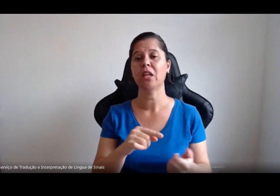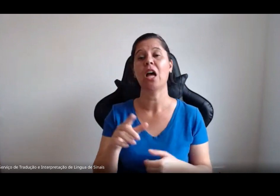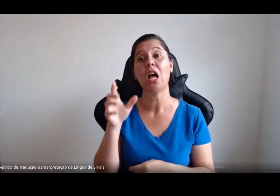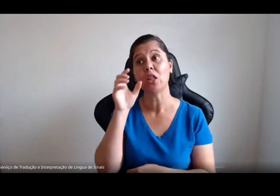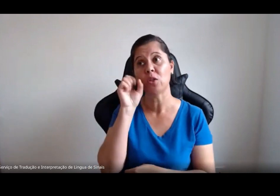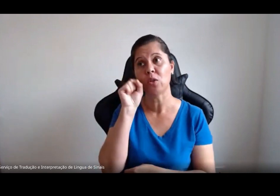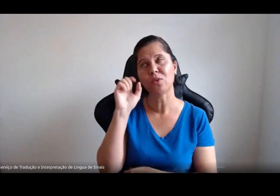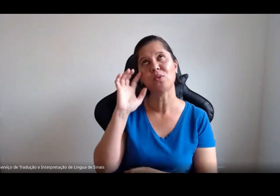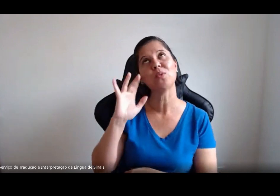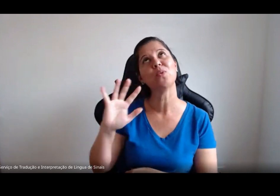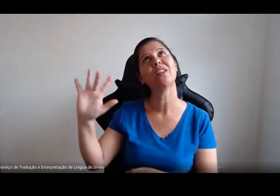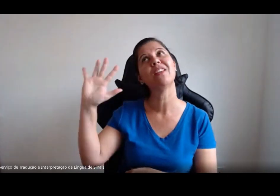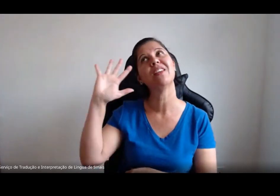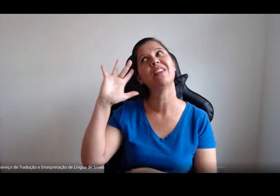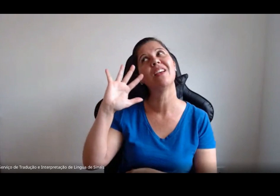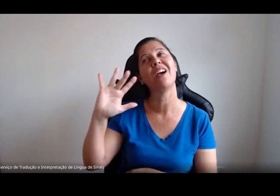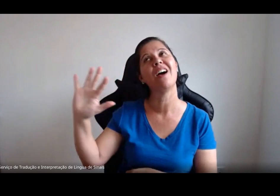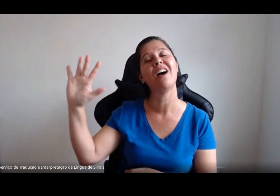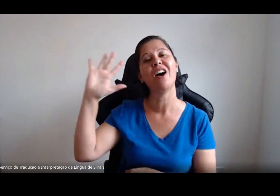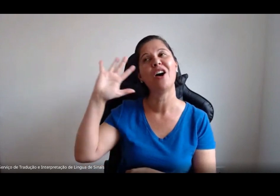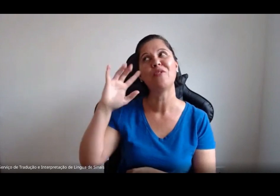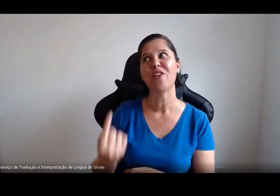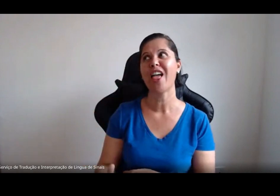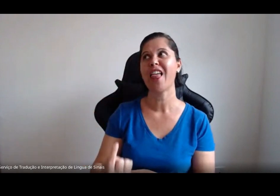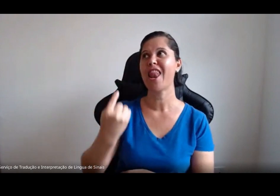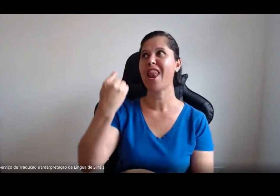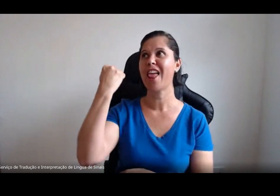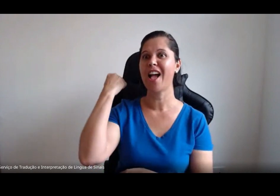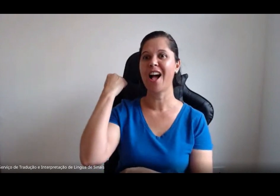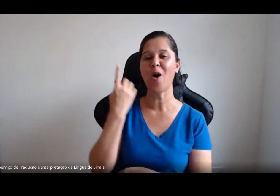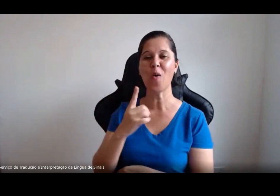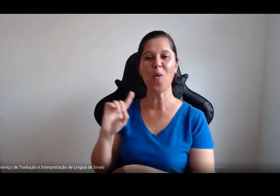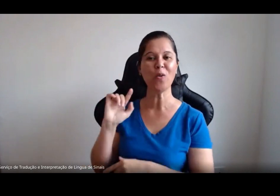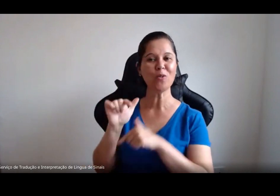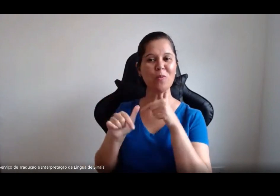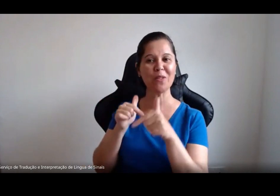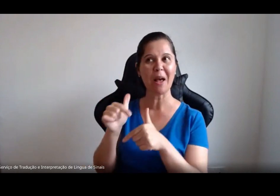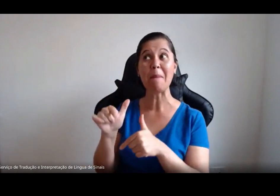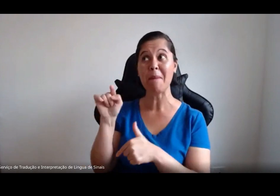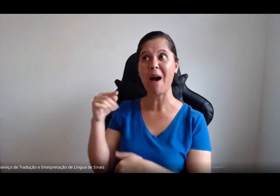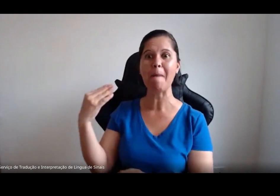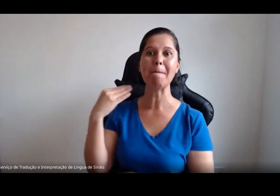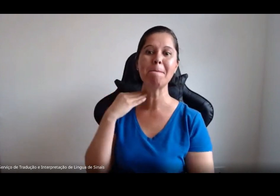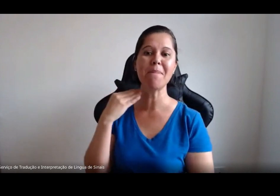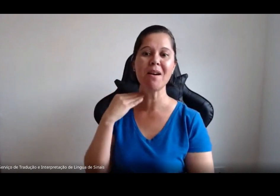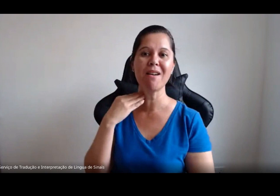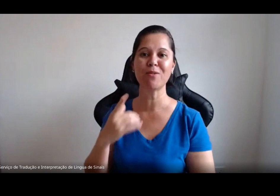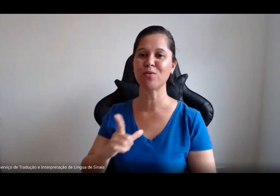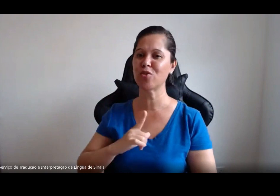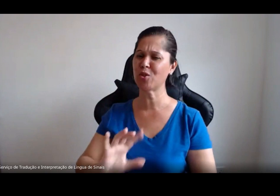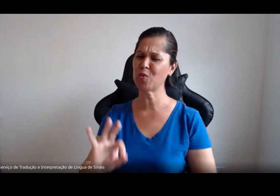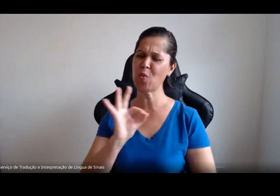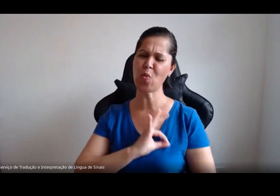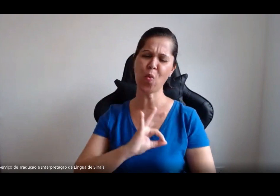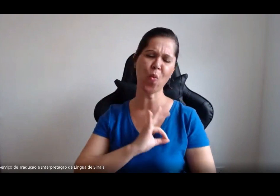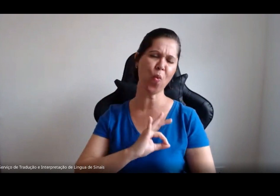sonhava quase todas as noites que eu estava de volta no meu último emprego em um banco. E era um banco bom, eu